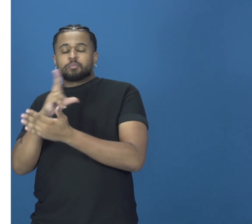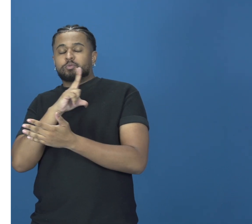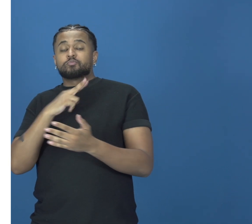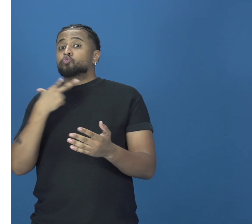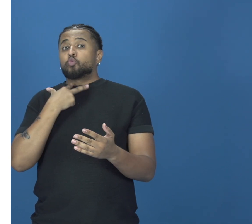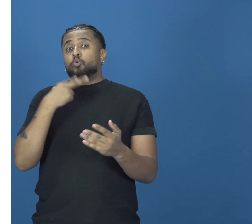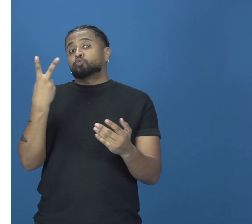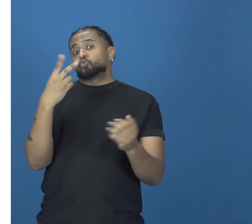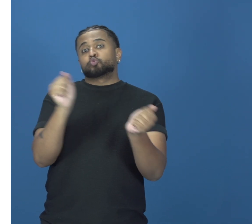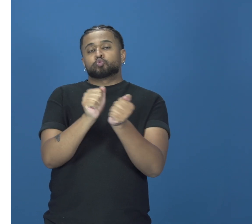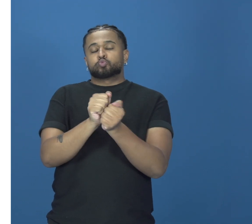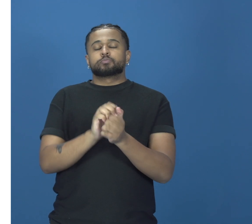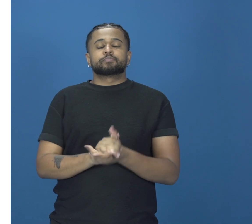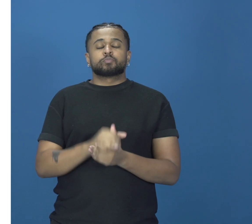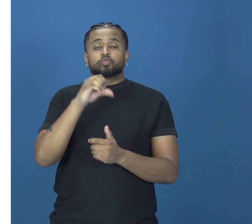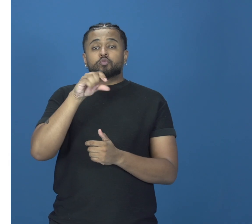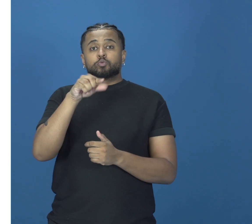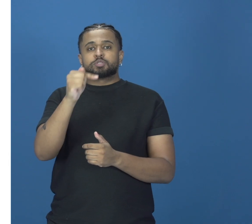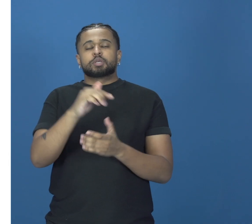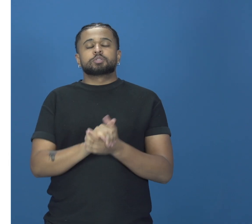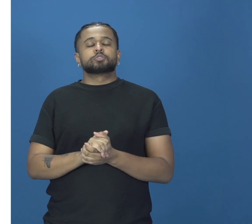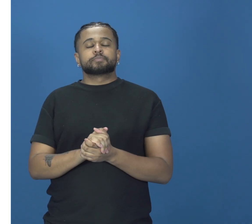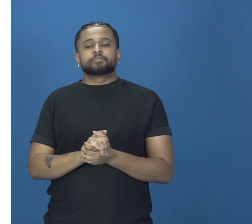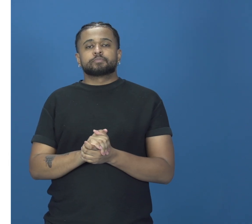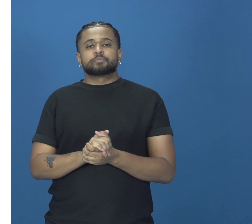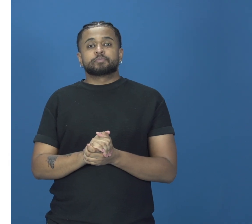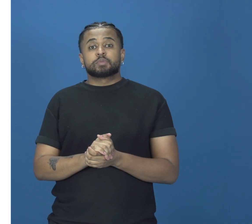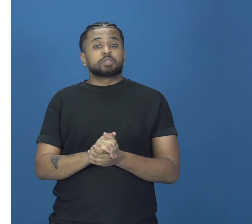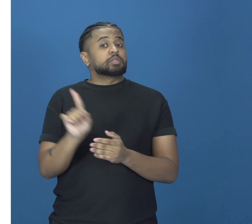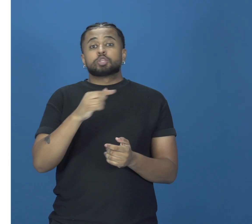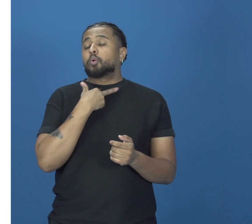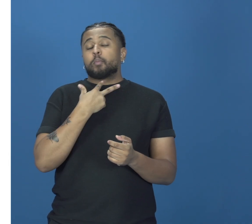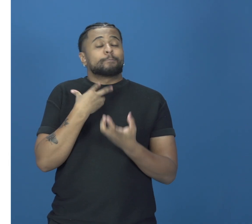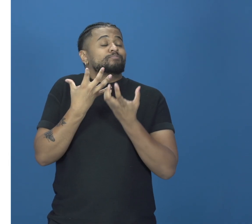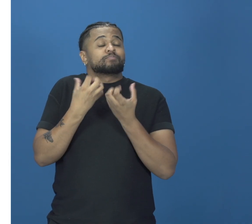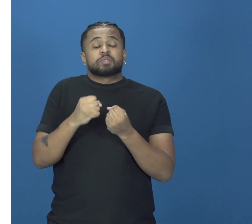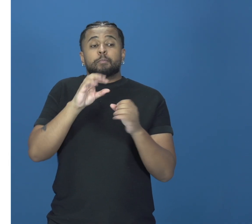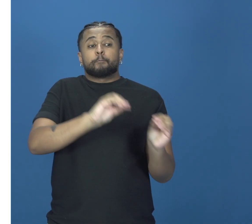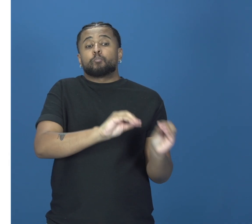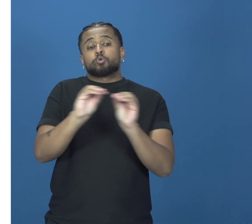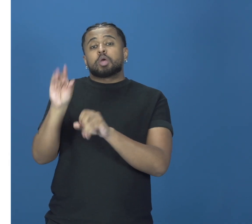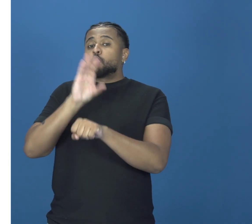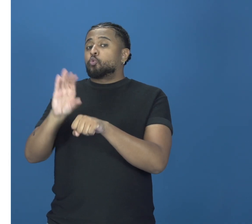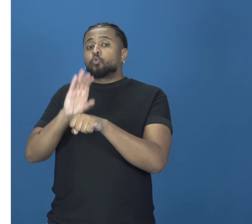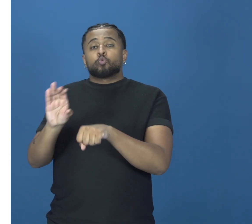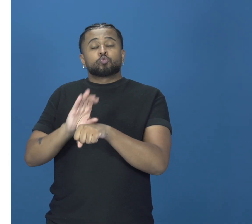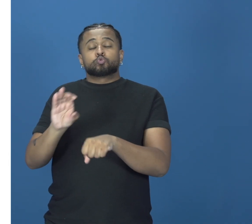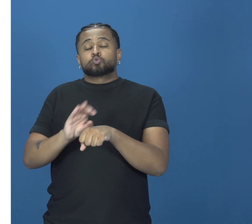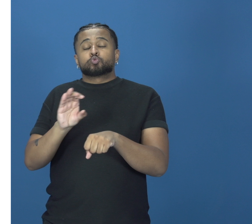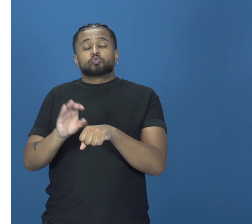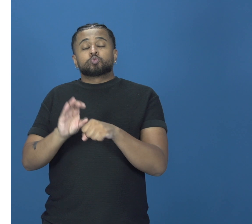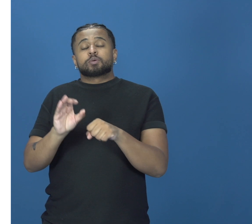privada. 9.7. Em hipótese alguma, será permitida a permuta de curso ou de turno